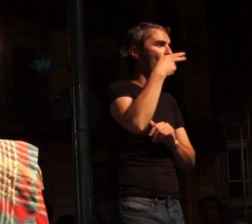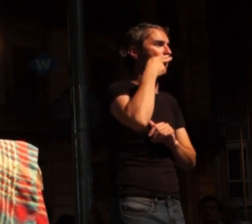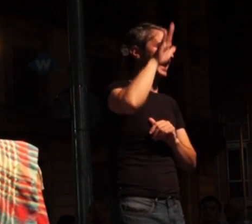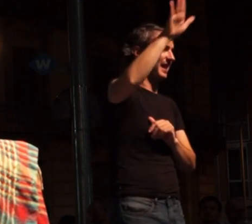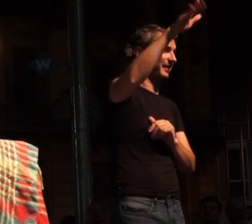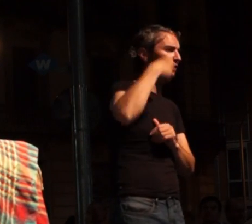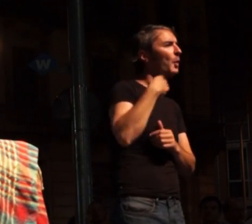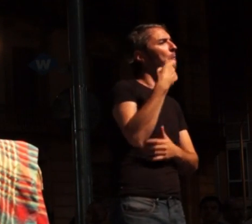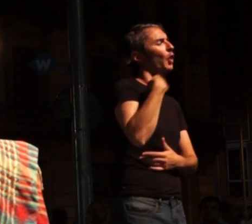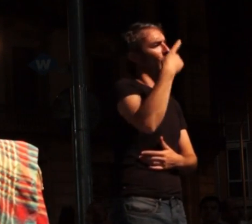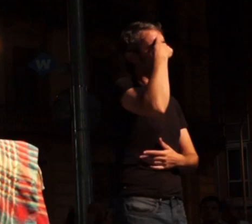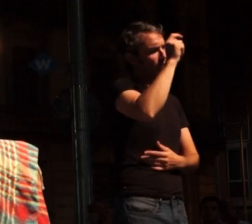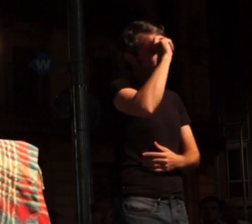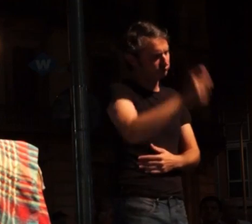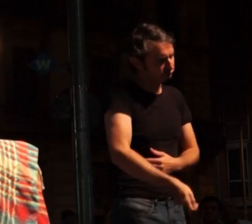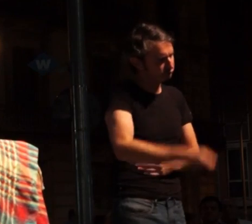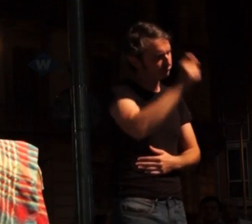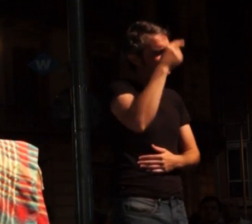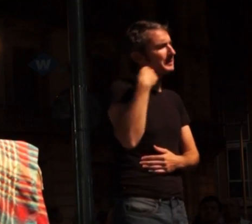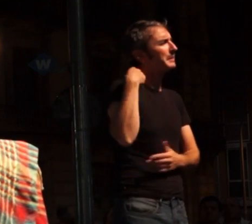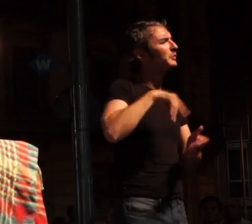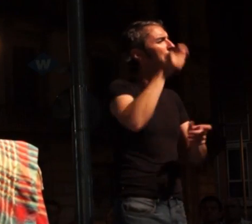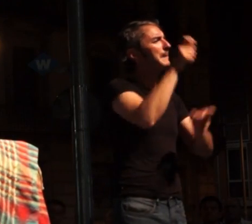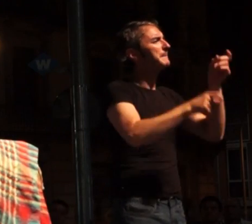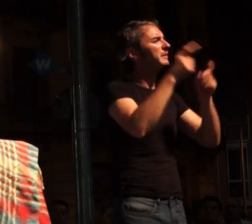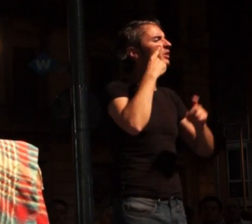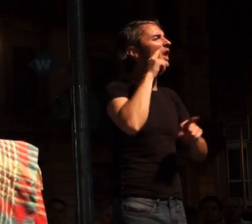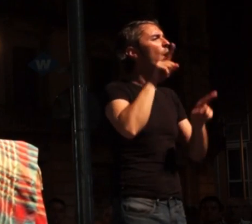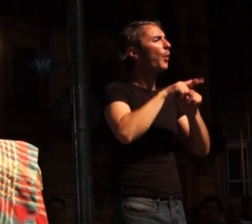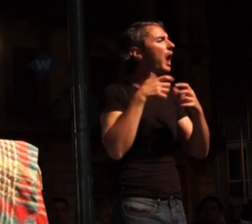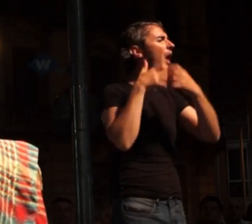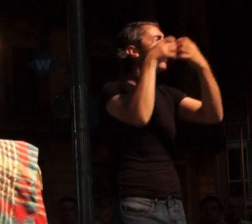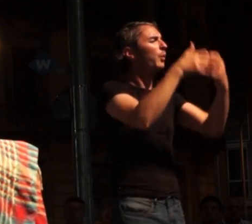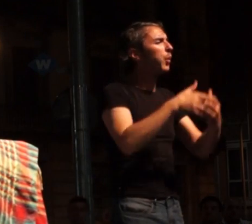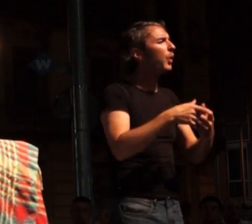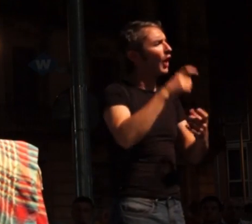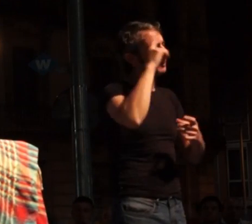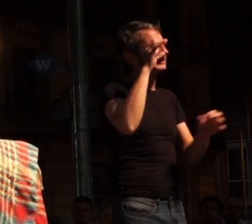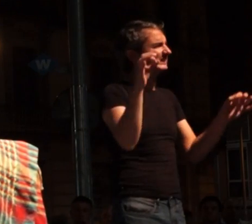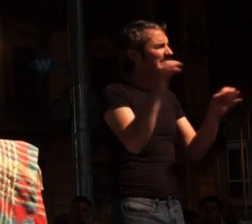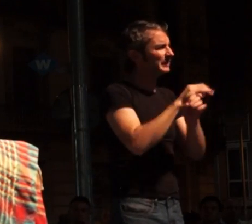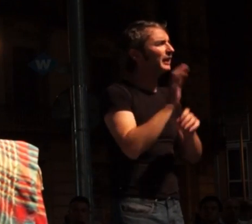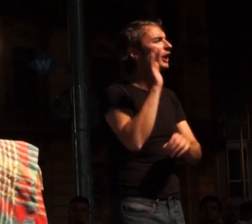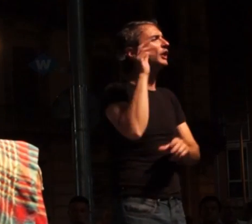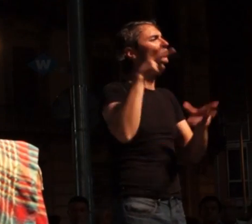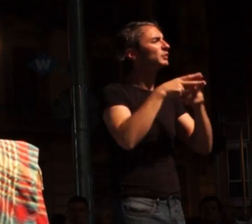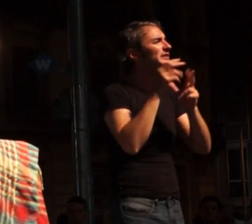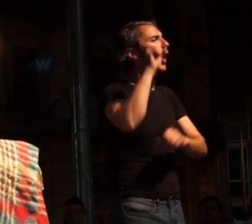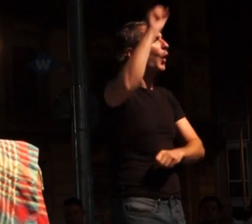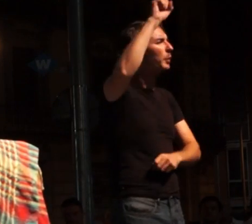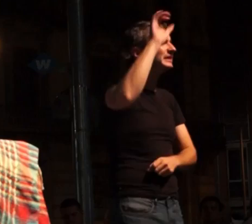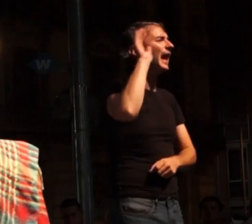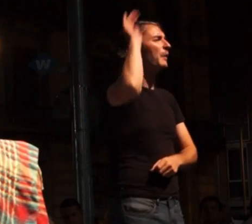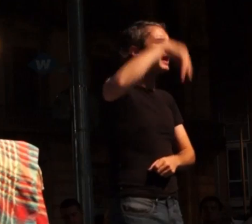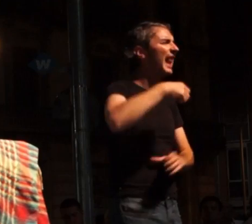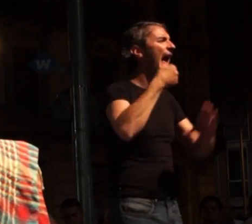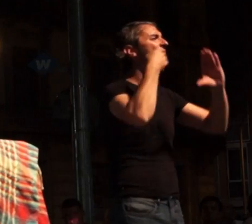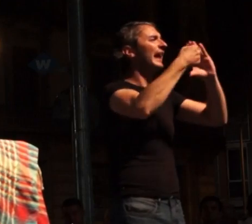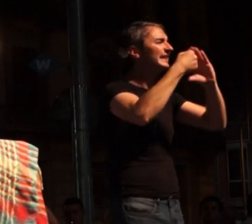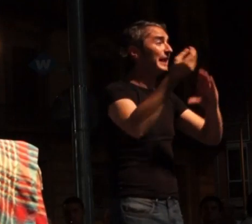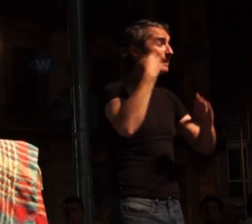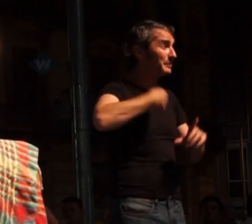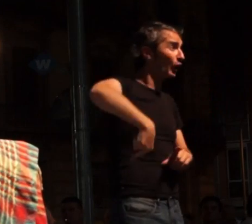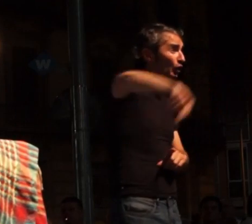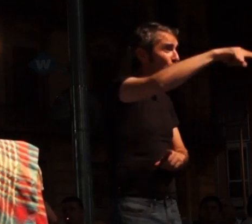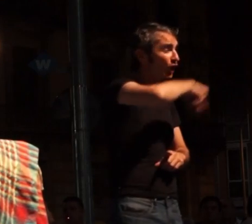record aquí, avui, pels nostres herois, aquests lluitadors anònims, socialistes, republicans, comunistes, anarquistes, a elles